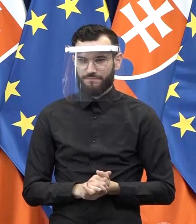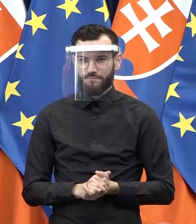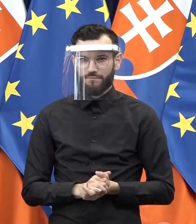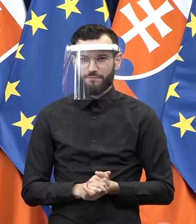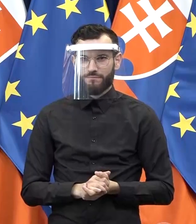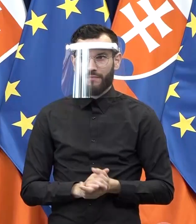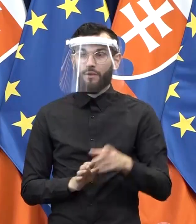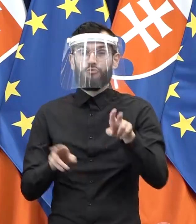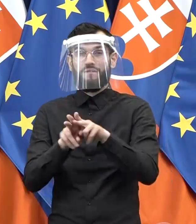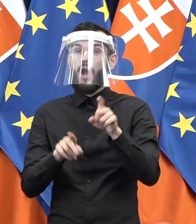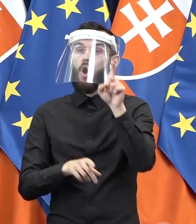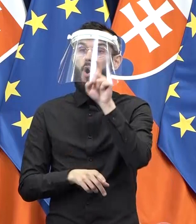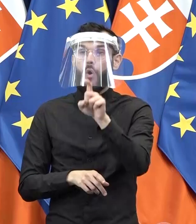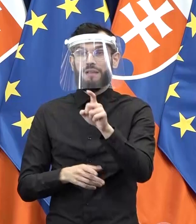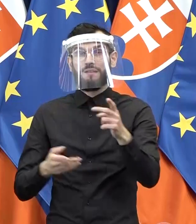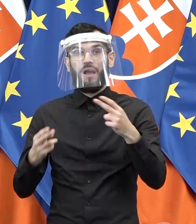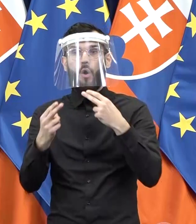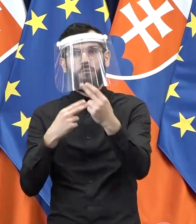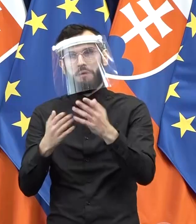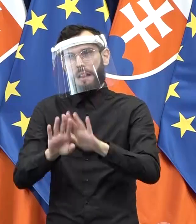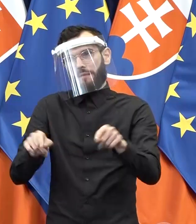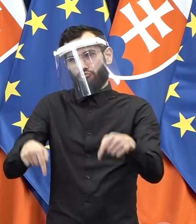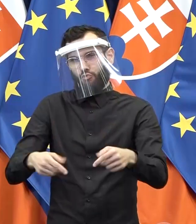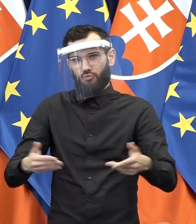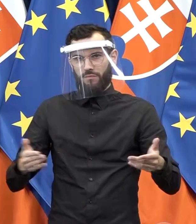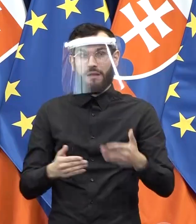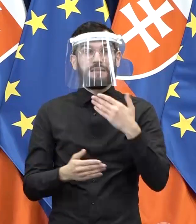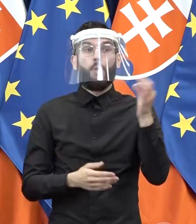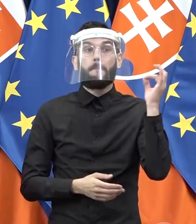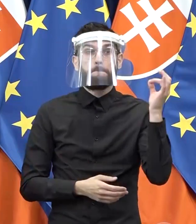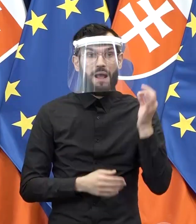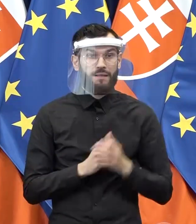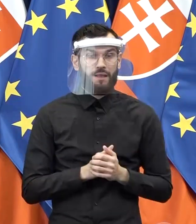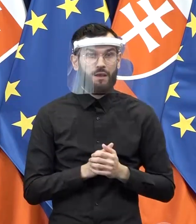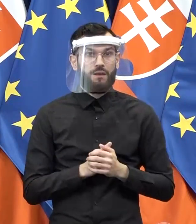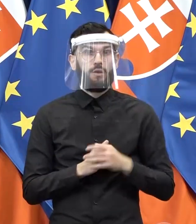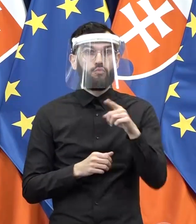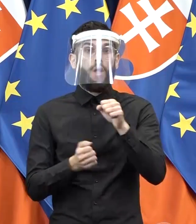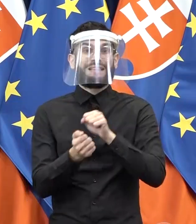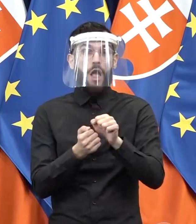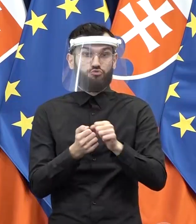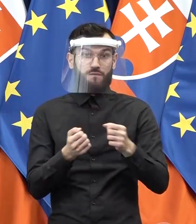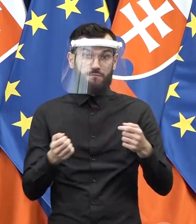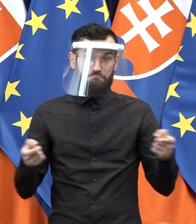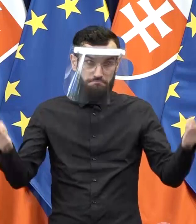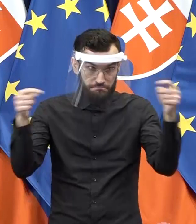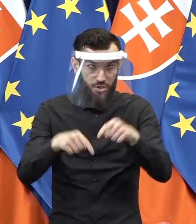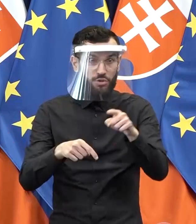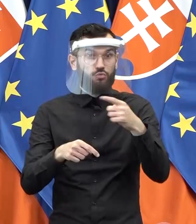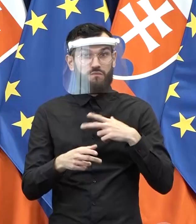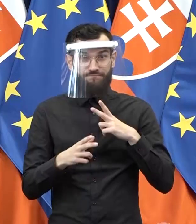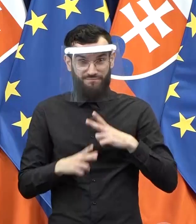otázka, ktorú vám dokážem iba takto odpovedať. Ďakujem veľmi pekne, že ste na túto tlačovku prišli. Dúfam, že sme